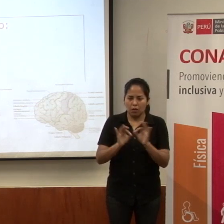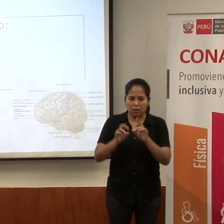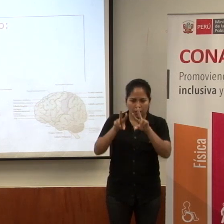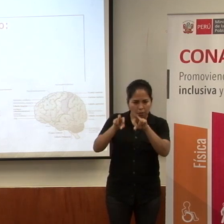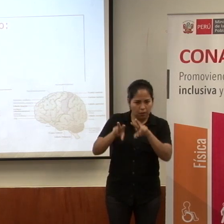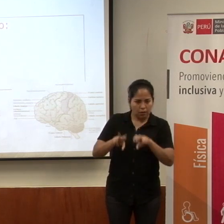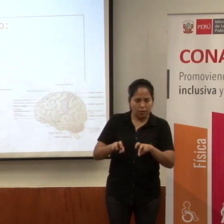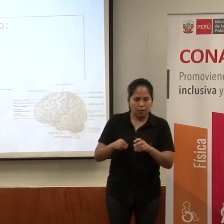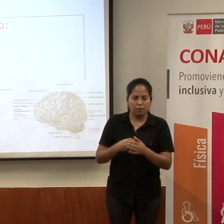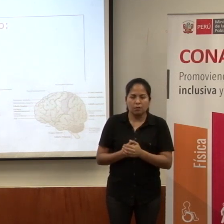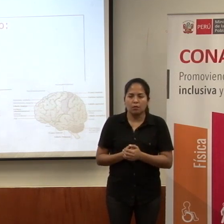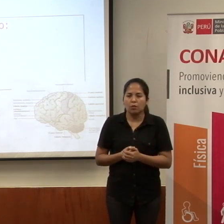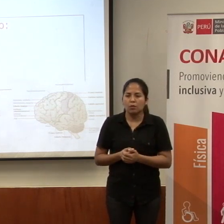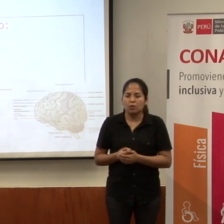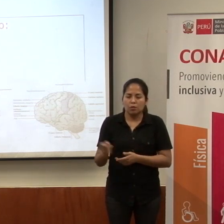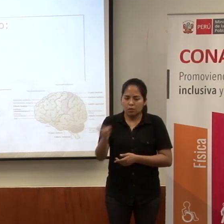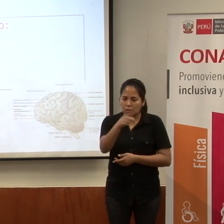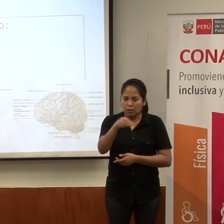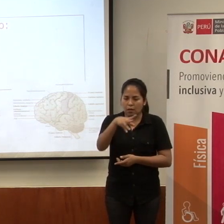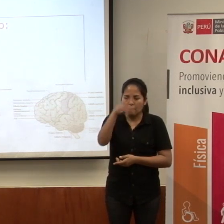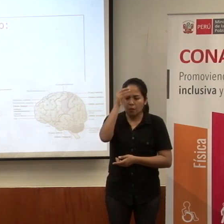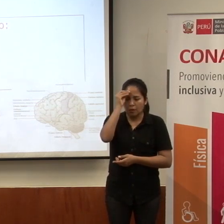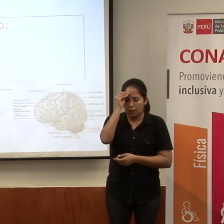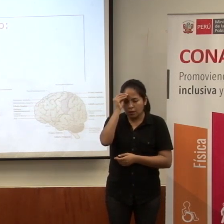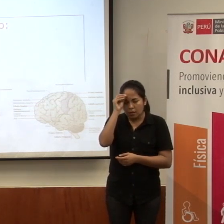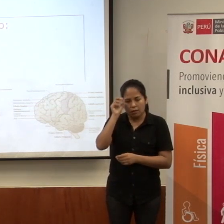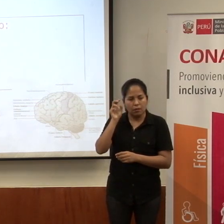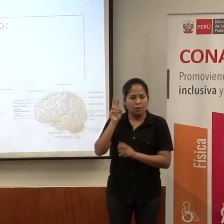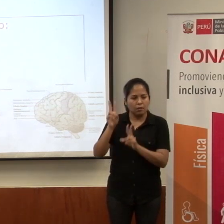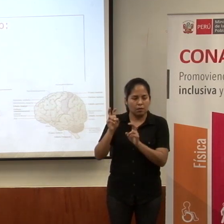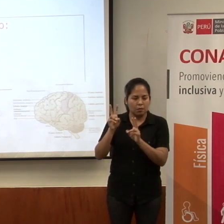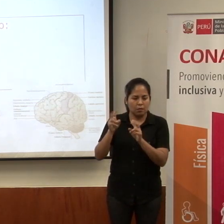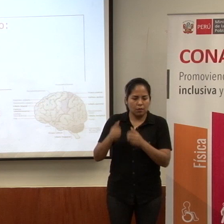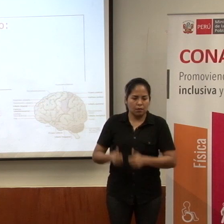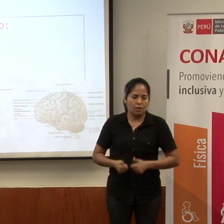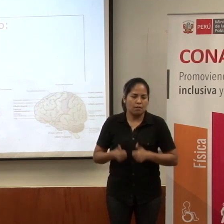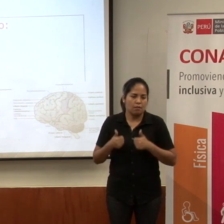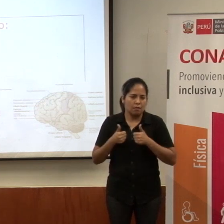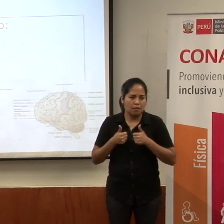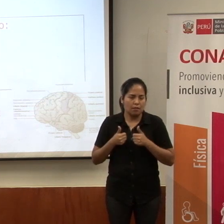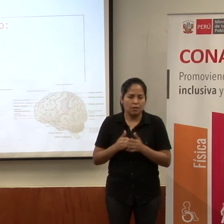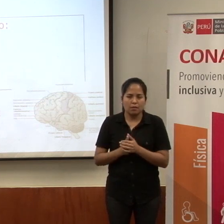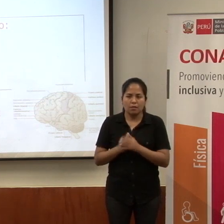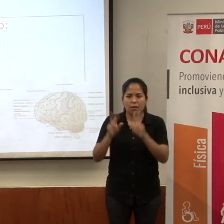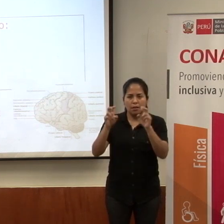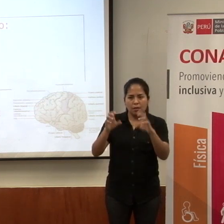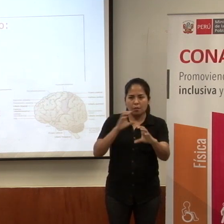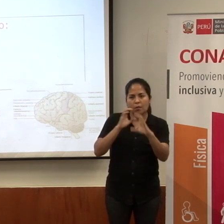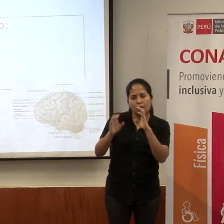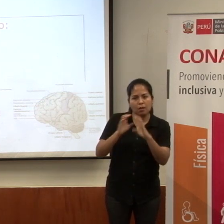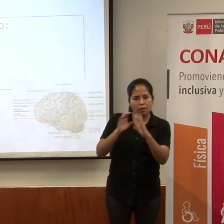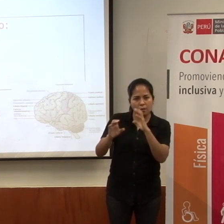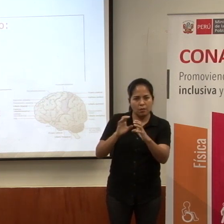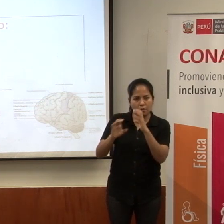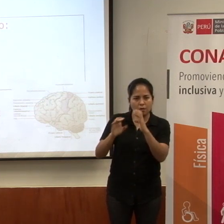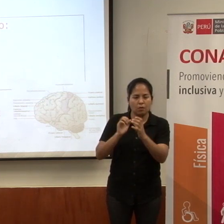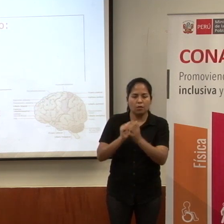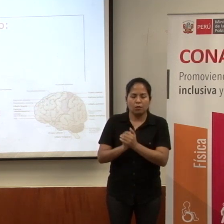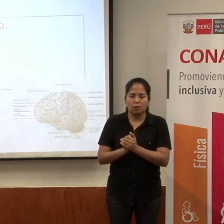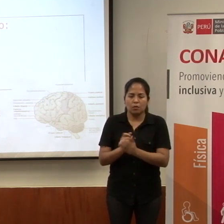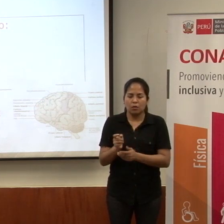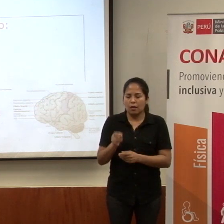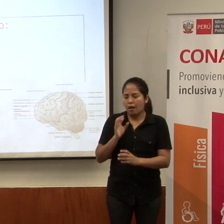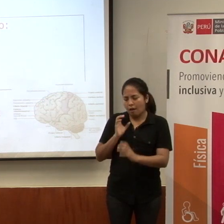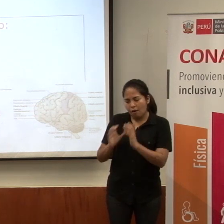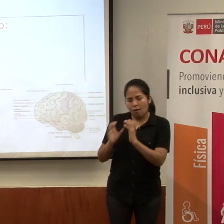para el tema de estímulos que tienen que ver con la vida misma del niño. El tema de la comunicación, el lenguaje, el hablarle al